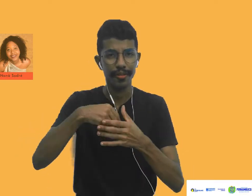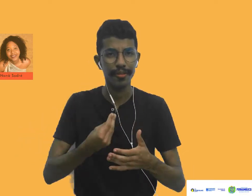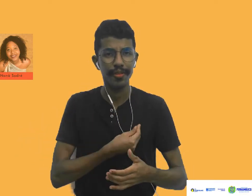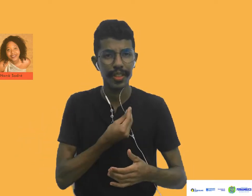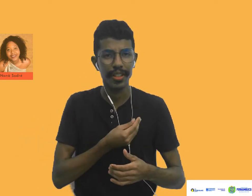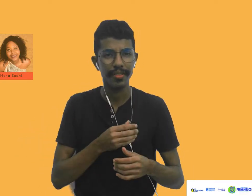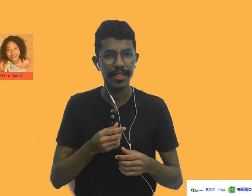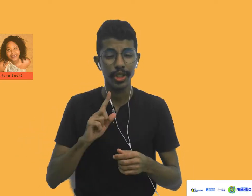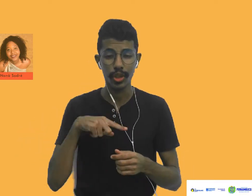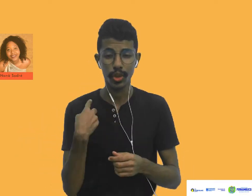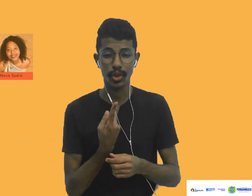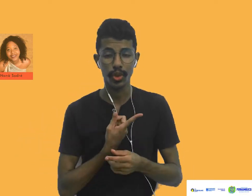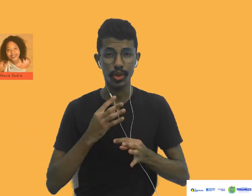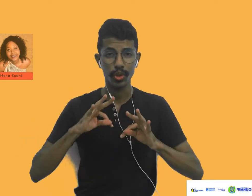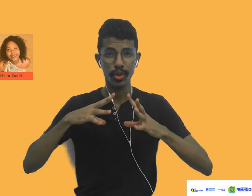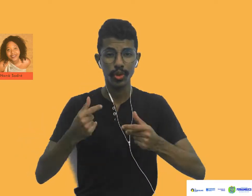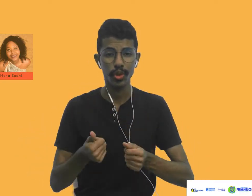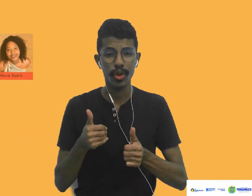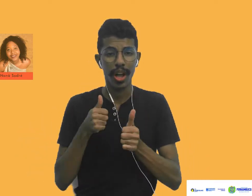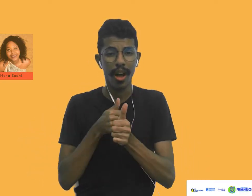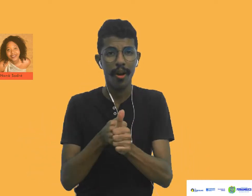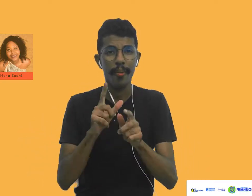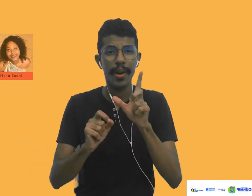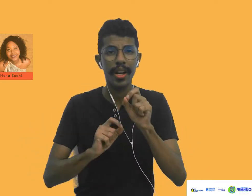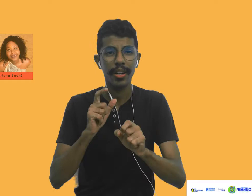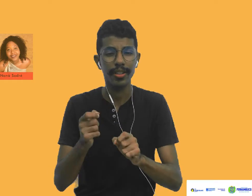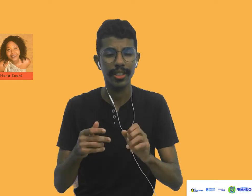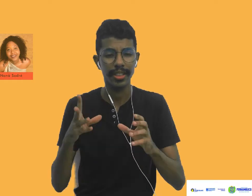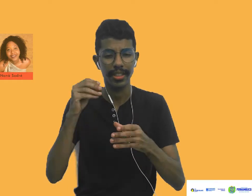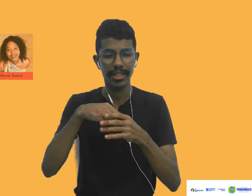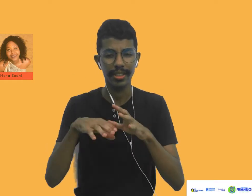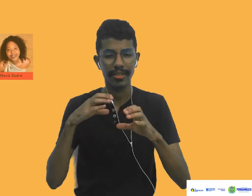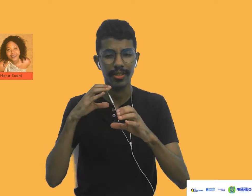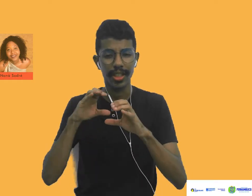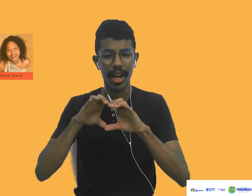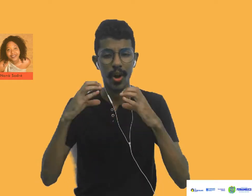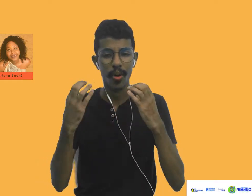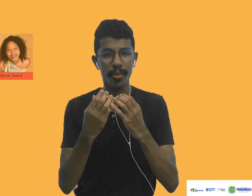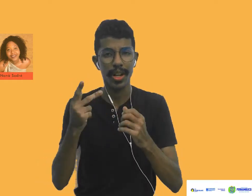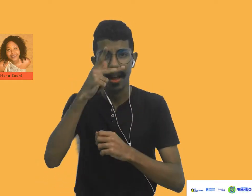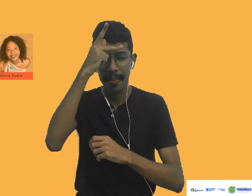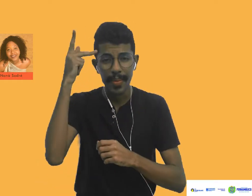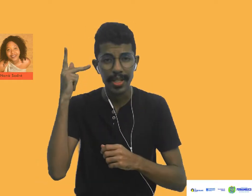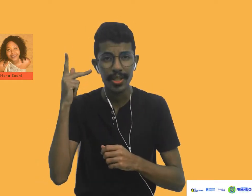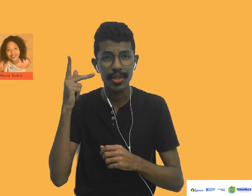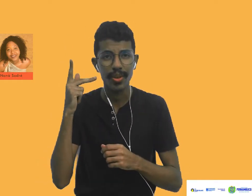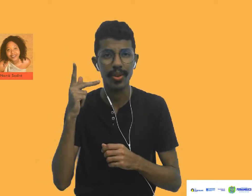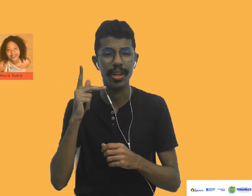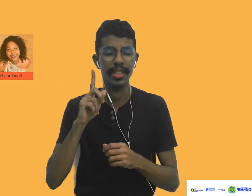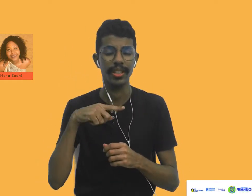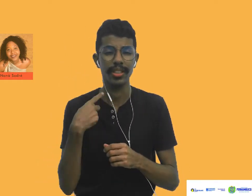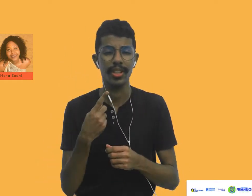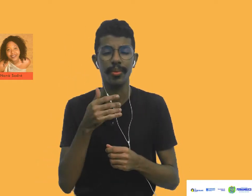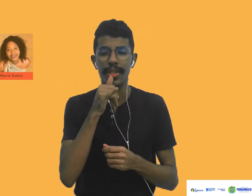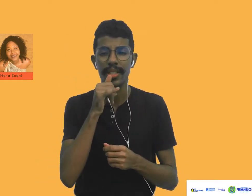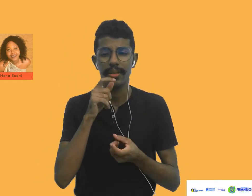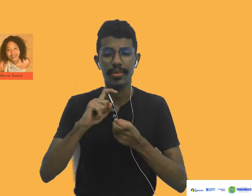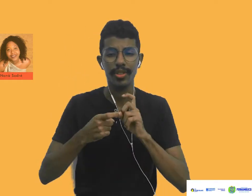desde o começo da pandemia até agora, com essas comunidades, com essas pessoas, né? Quando a gente